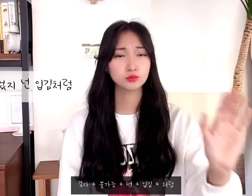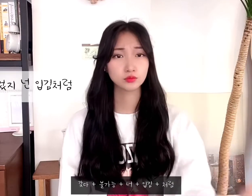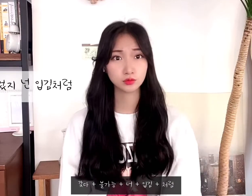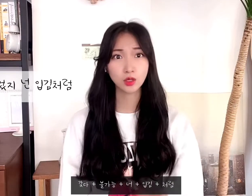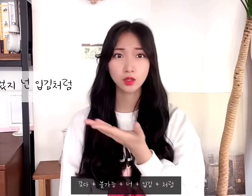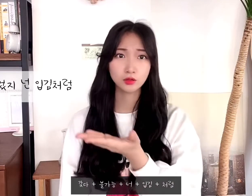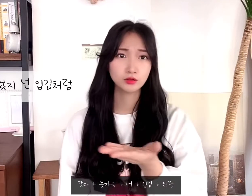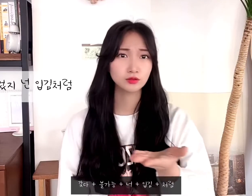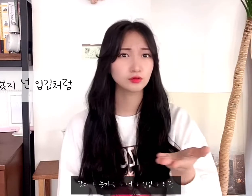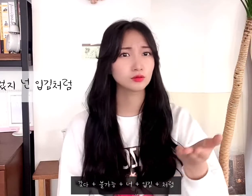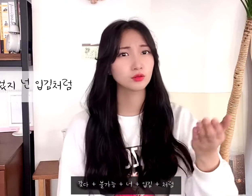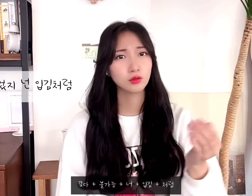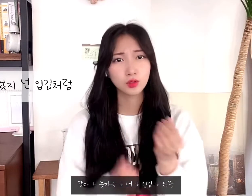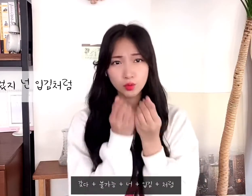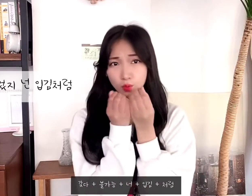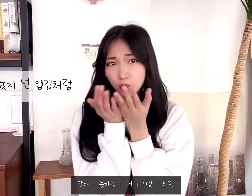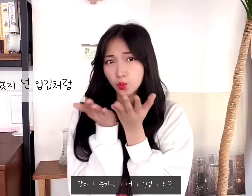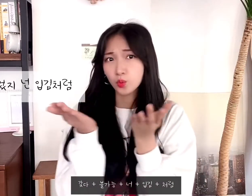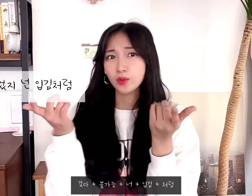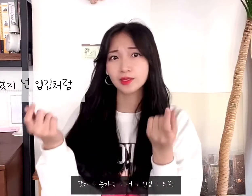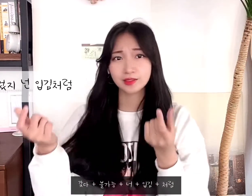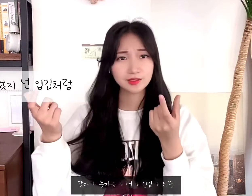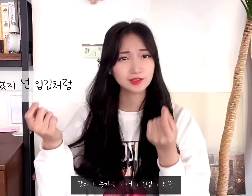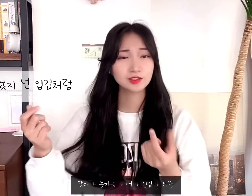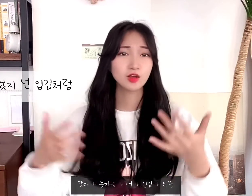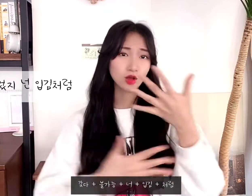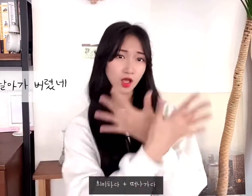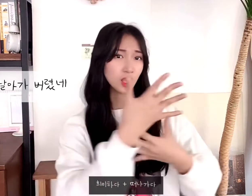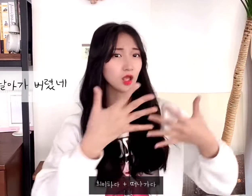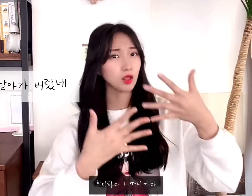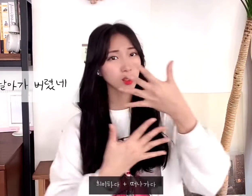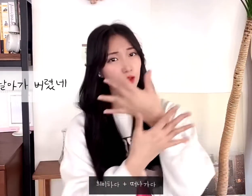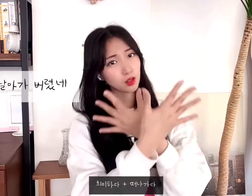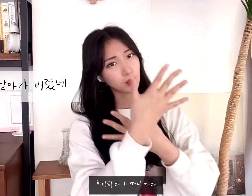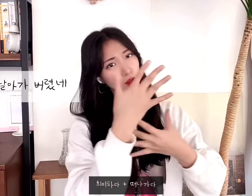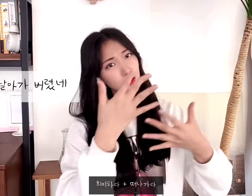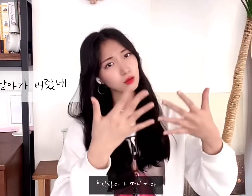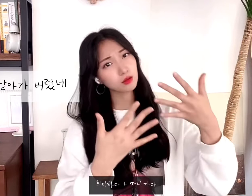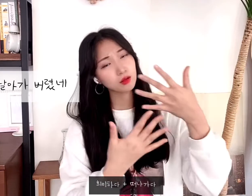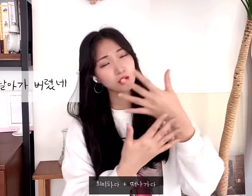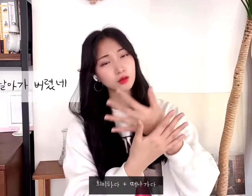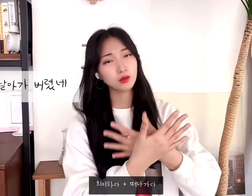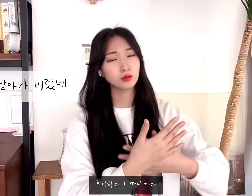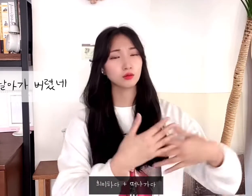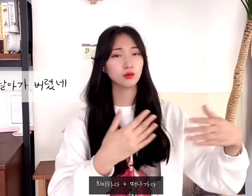입김처럼 희미하게 날아가